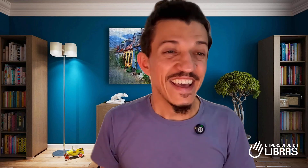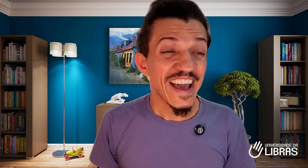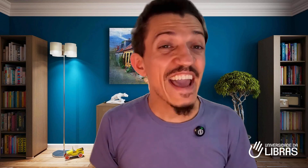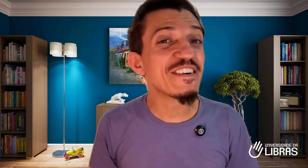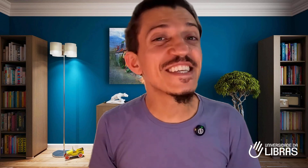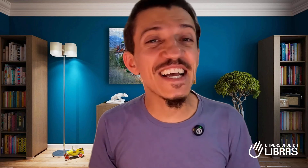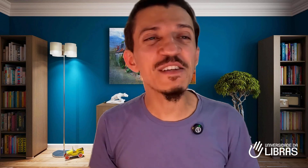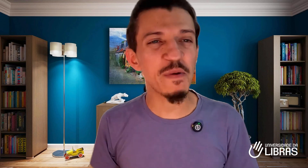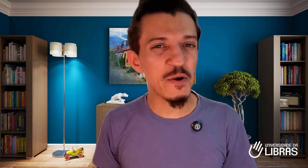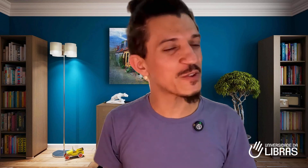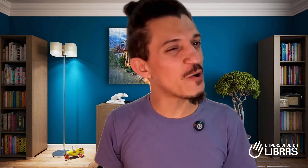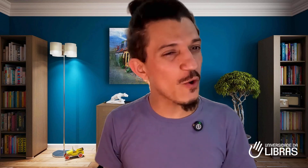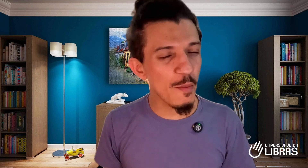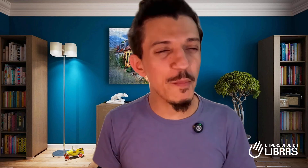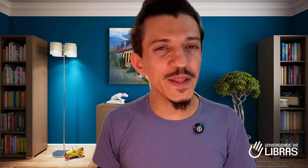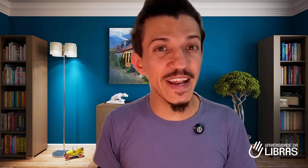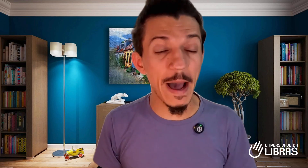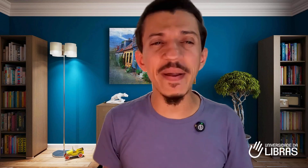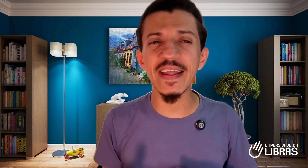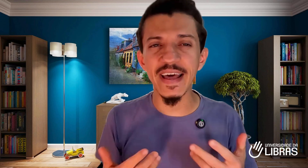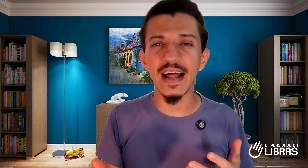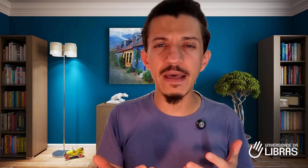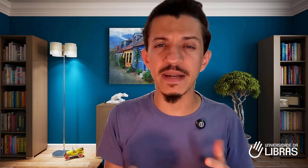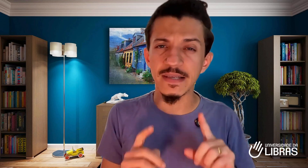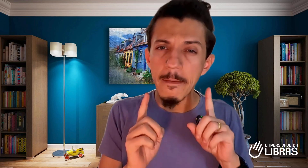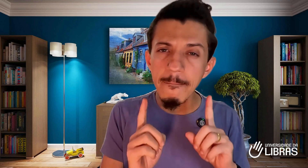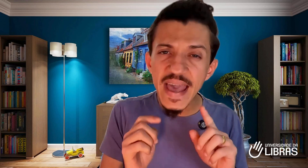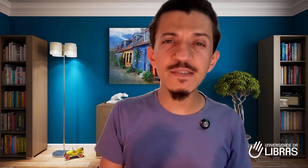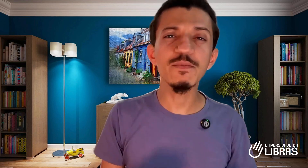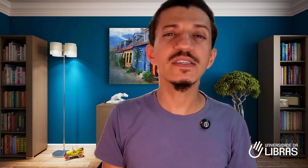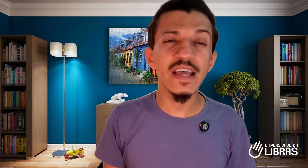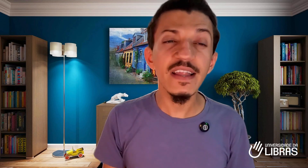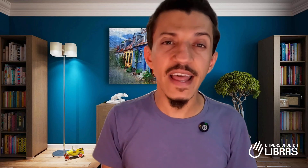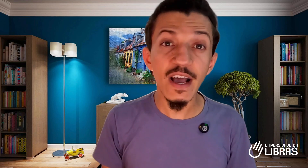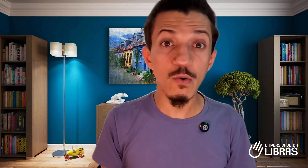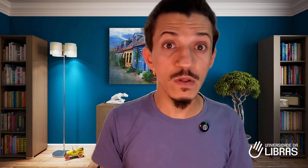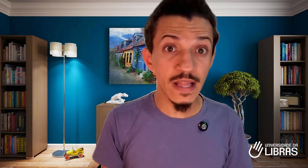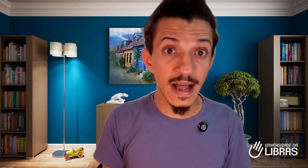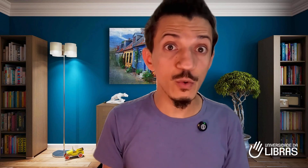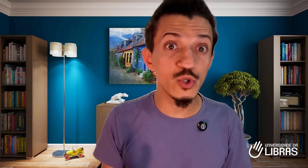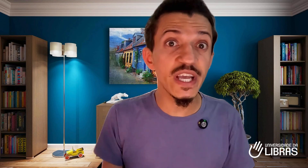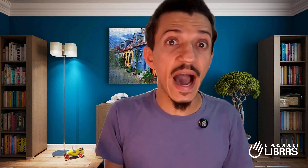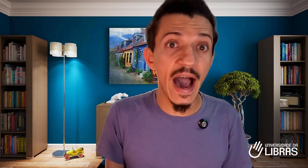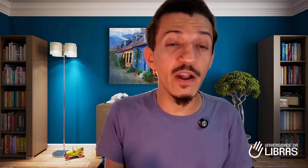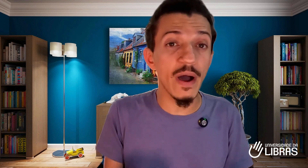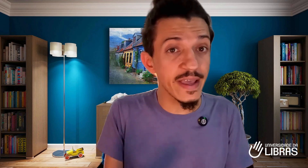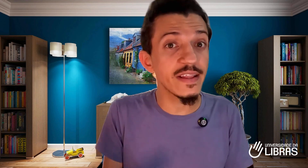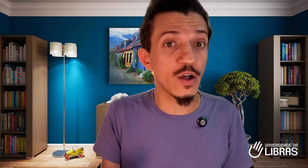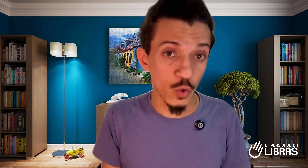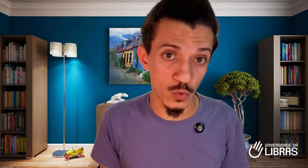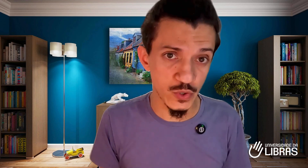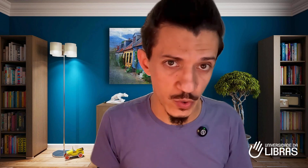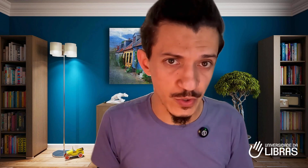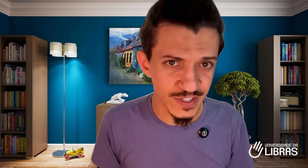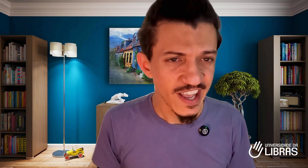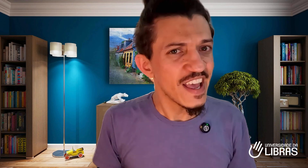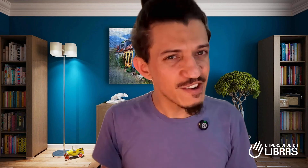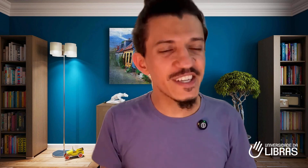Hey, você já se perguntou como poderia aprender a Libras mesmo sem ter contato diário ainda com os surdos? Eu sei que